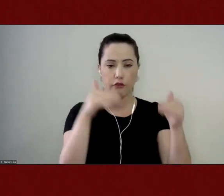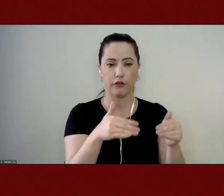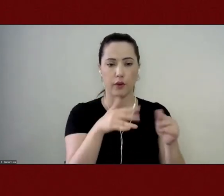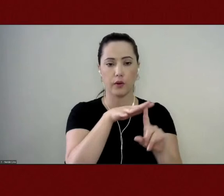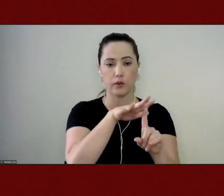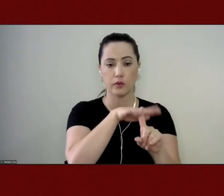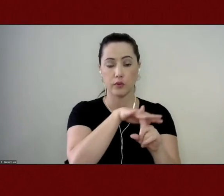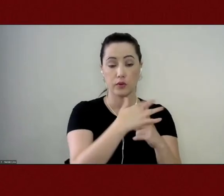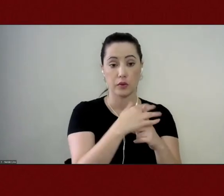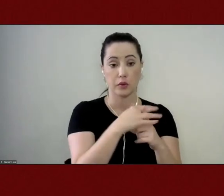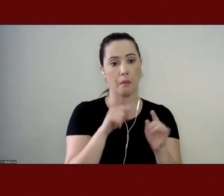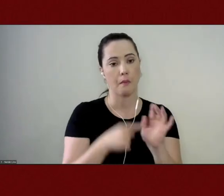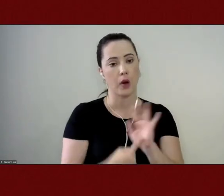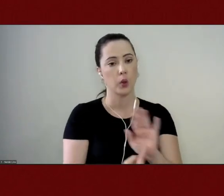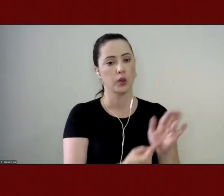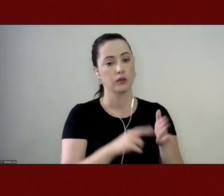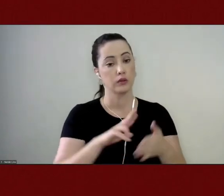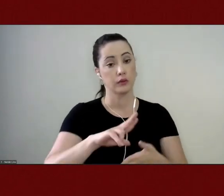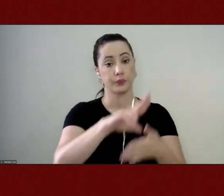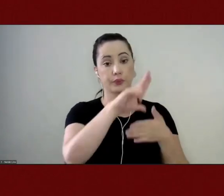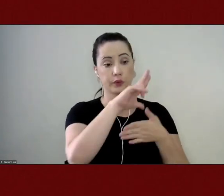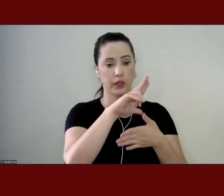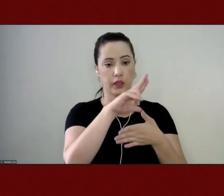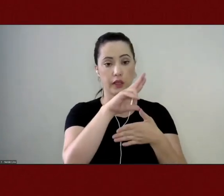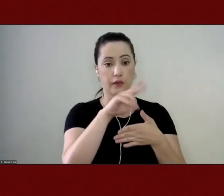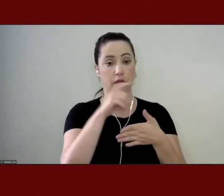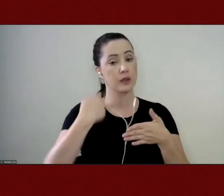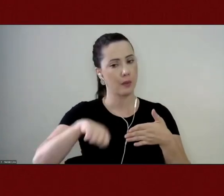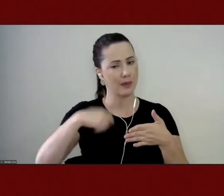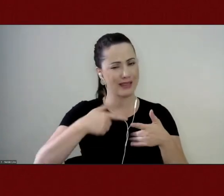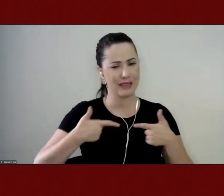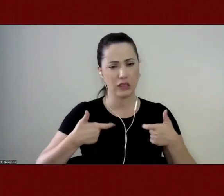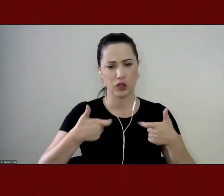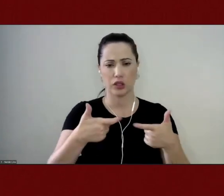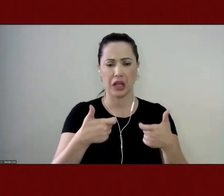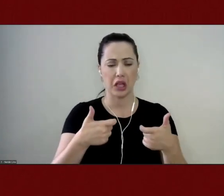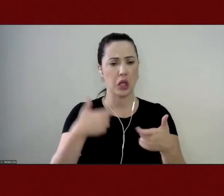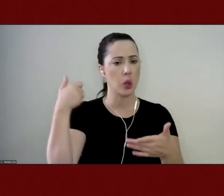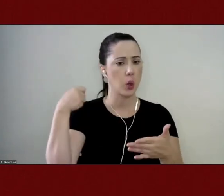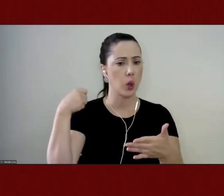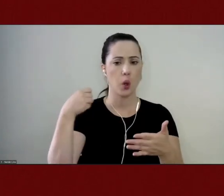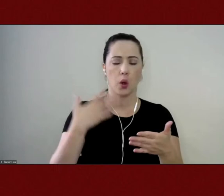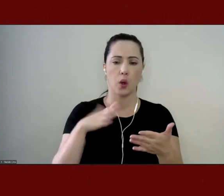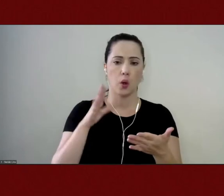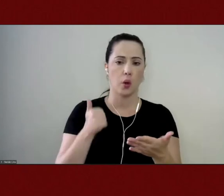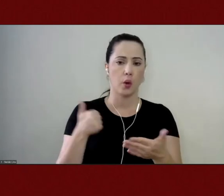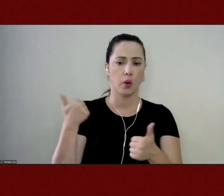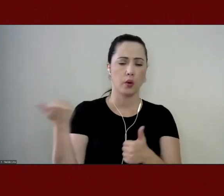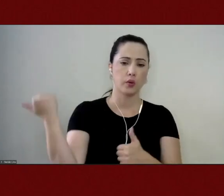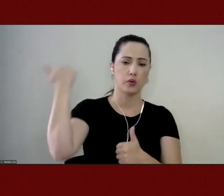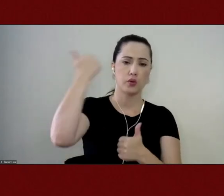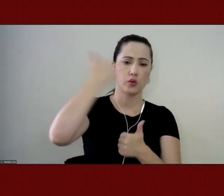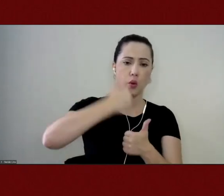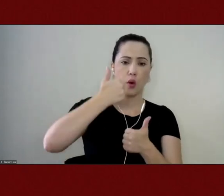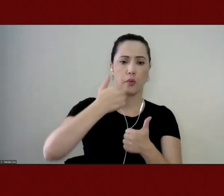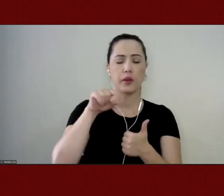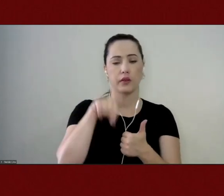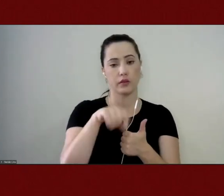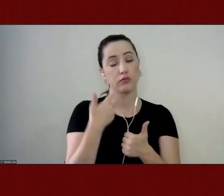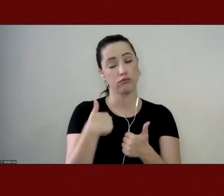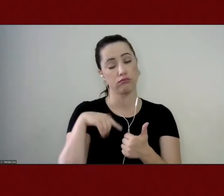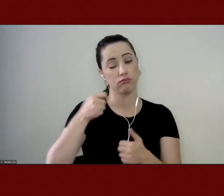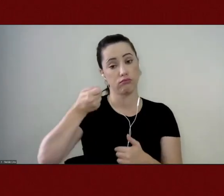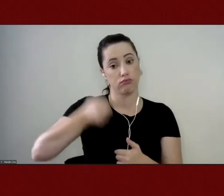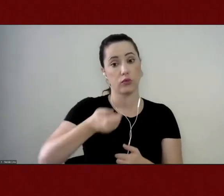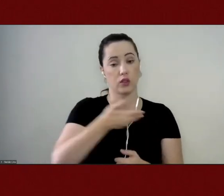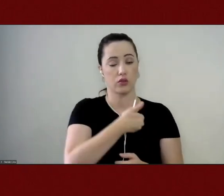América Latina a ideia da revolução através da guerrilha e golpes de Estado. O espectro de Castro ronda